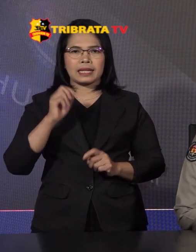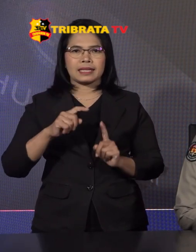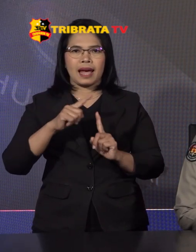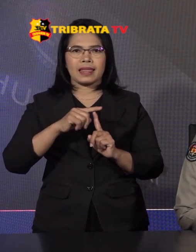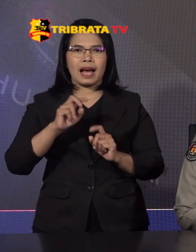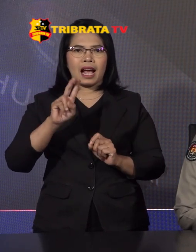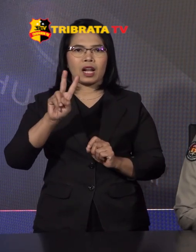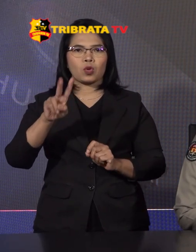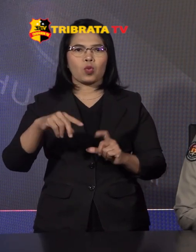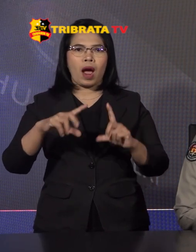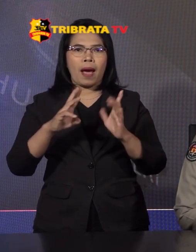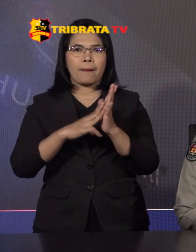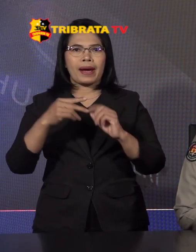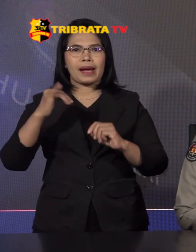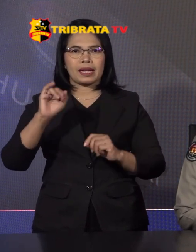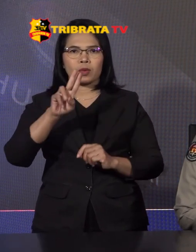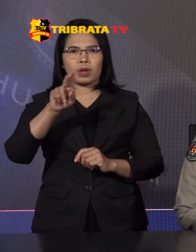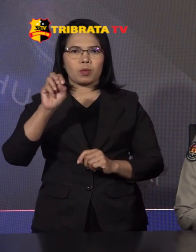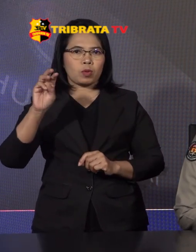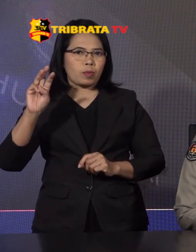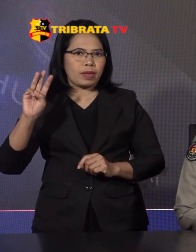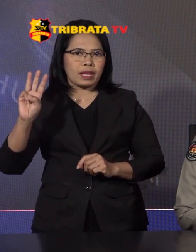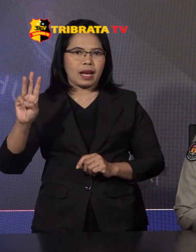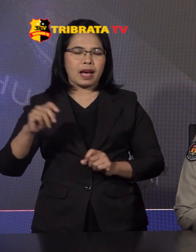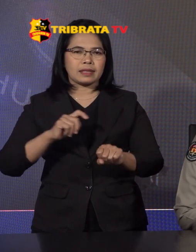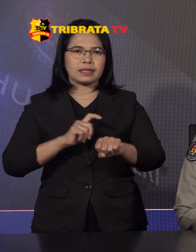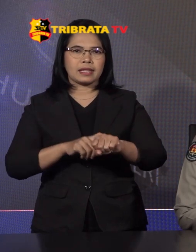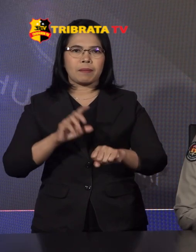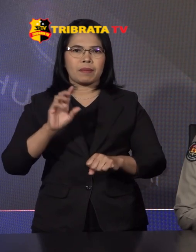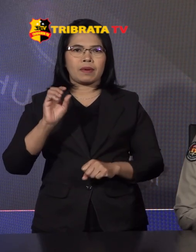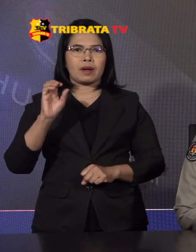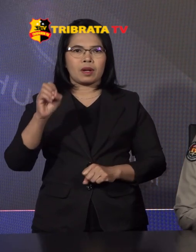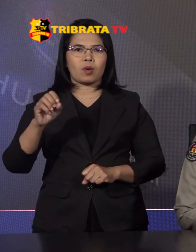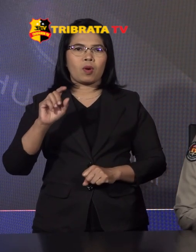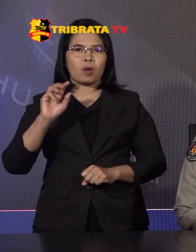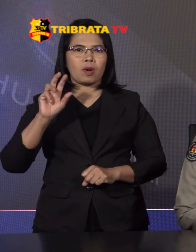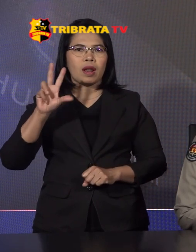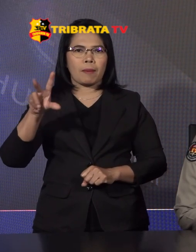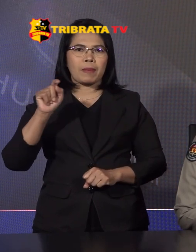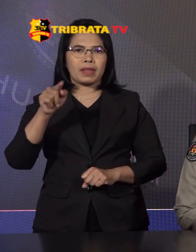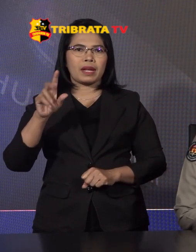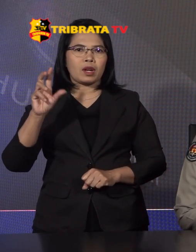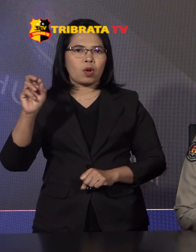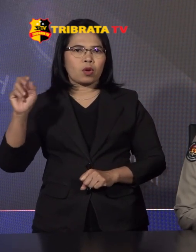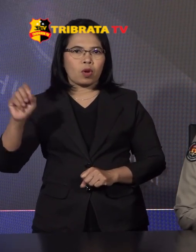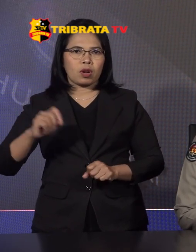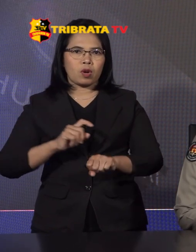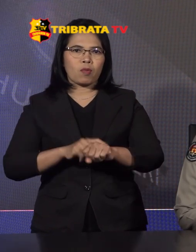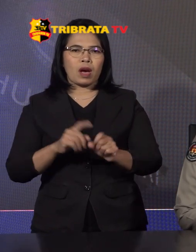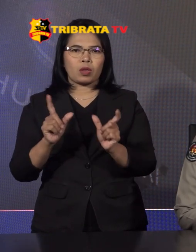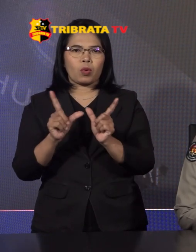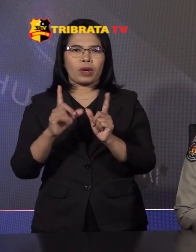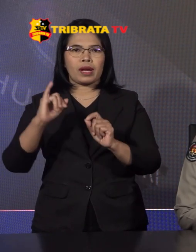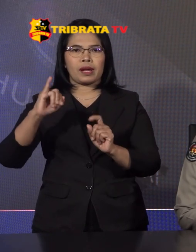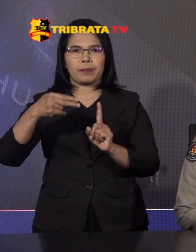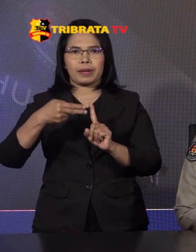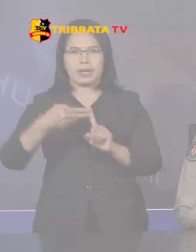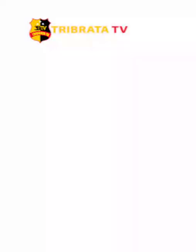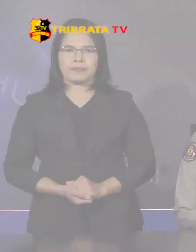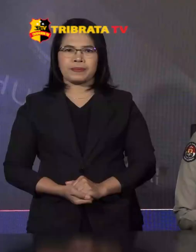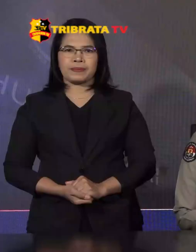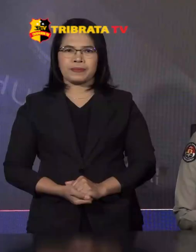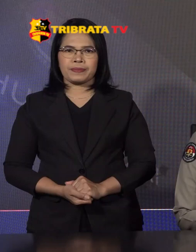2 Mei 2023 pukul 08.00 Waktu Indonesia Barat